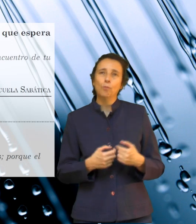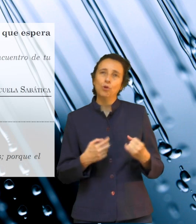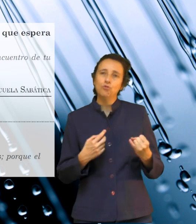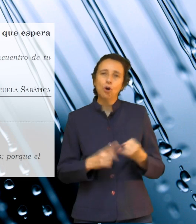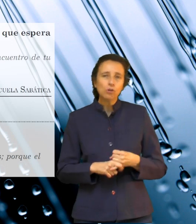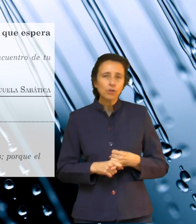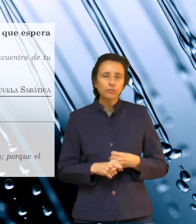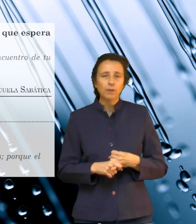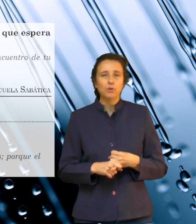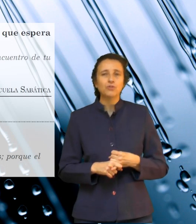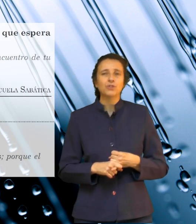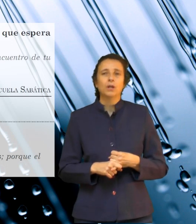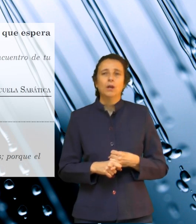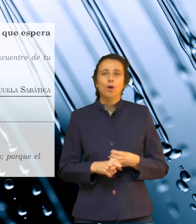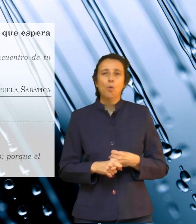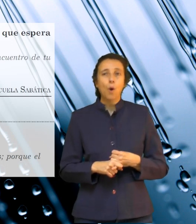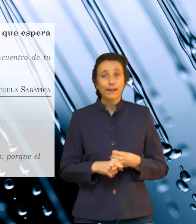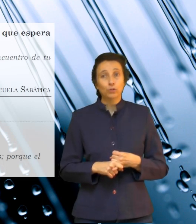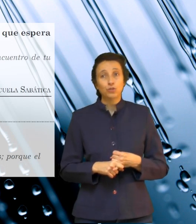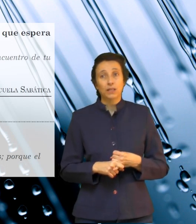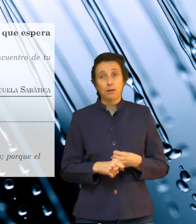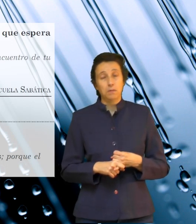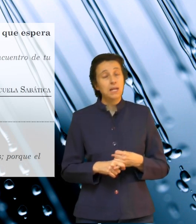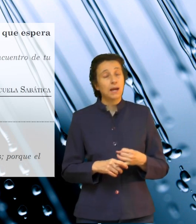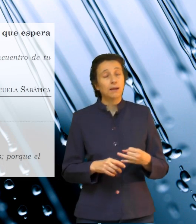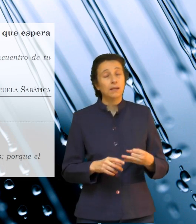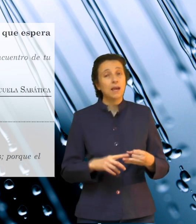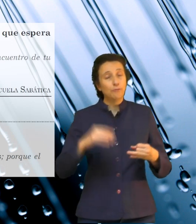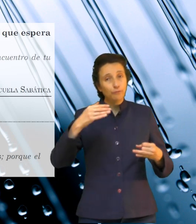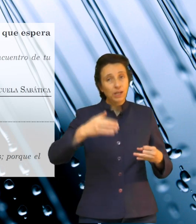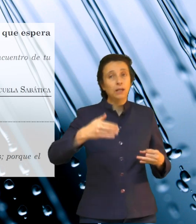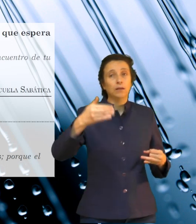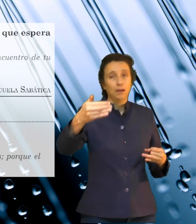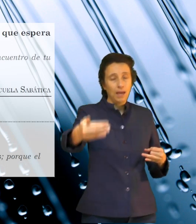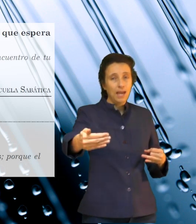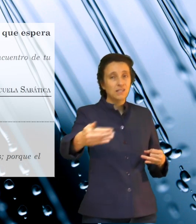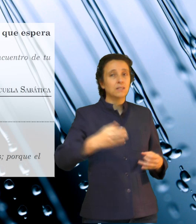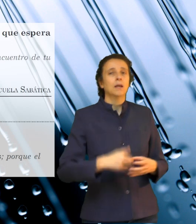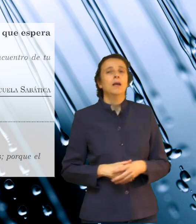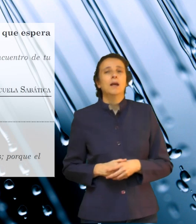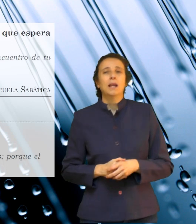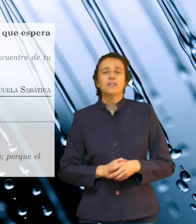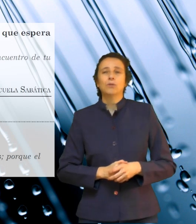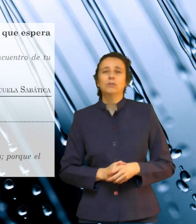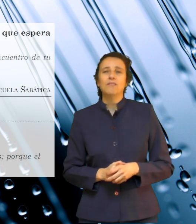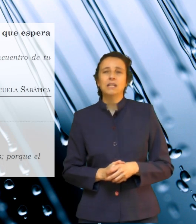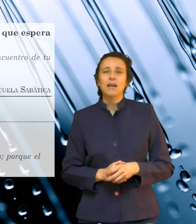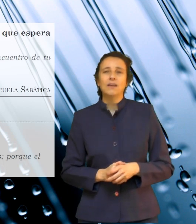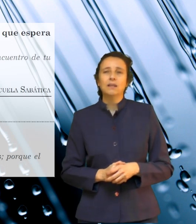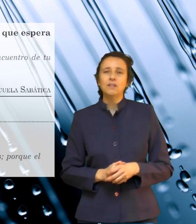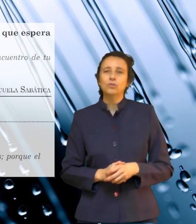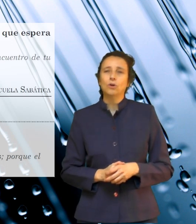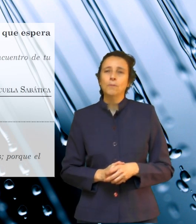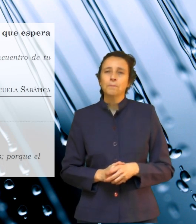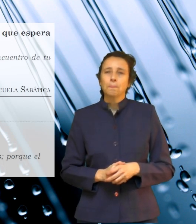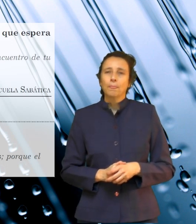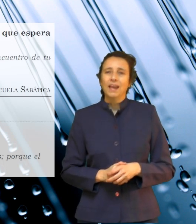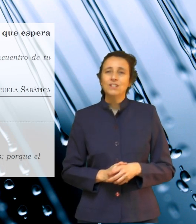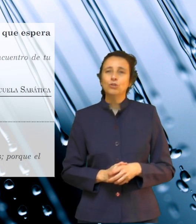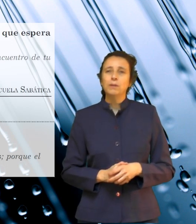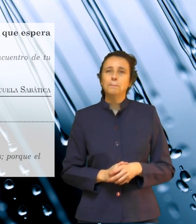nosotros. Como no conocemos cuándo se termina y el fin es la segunda venida de